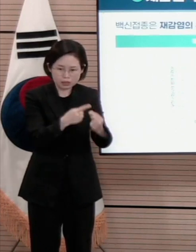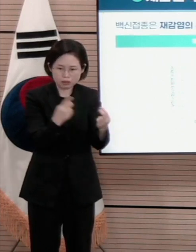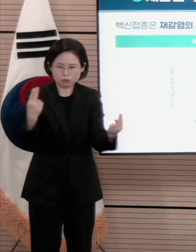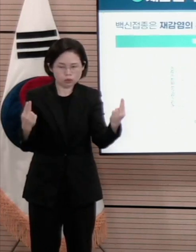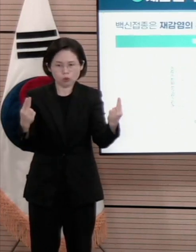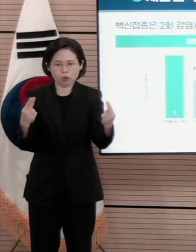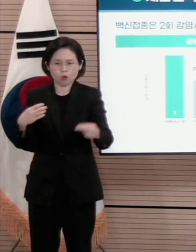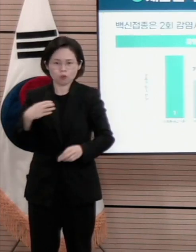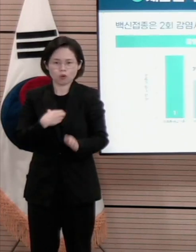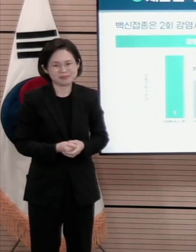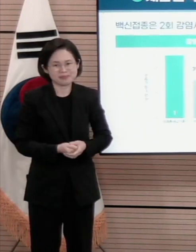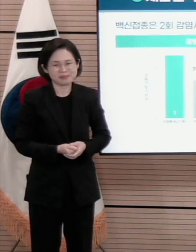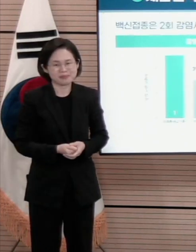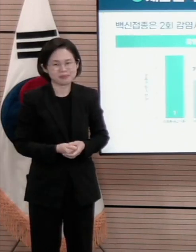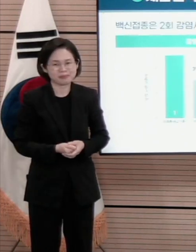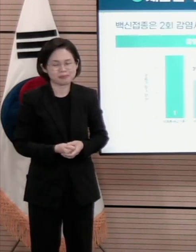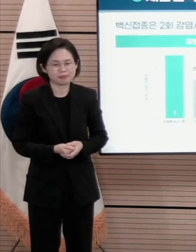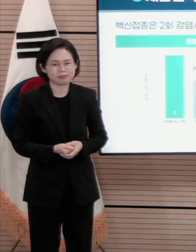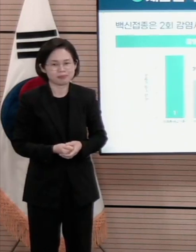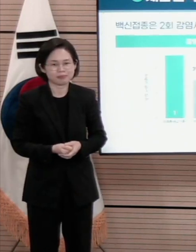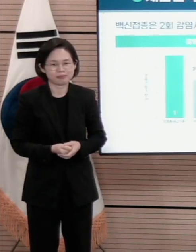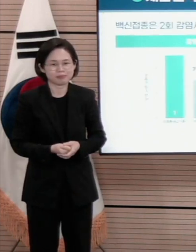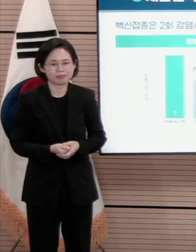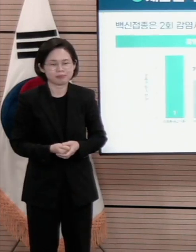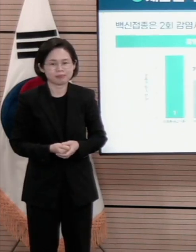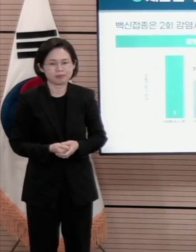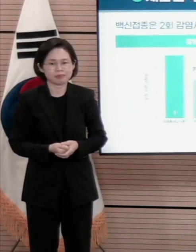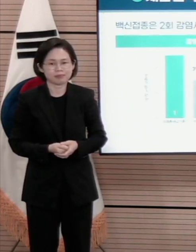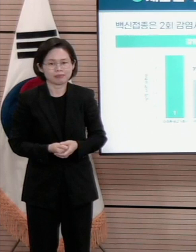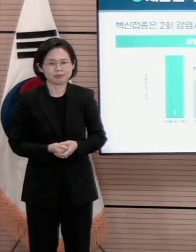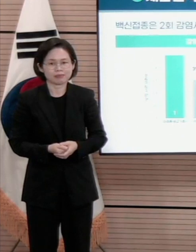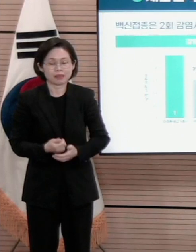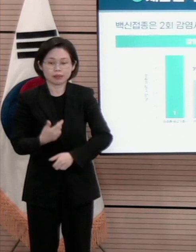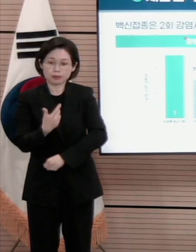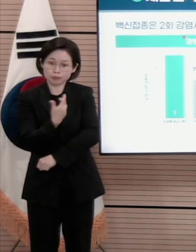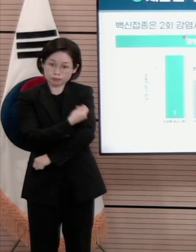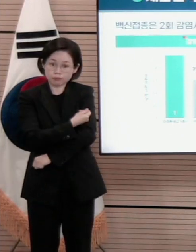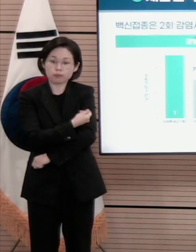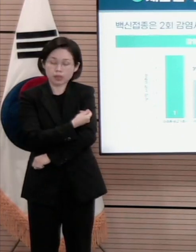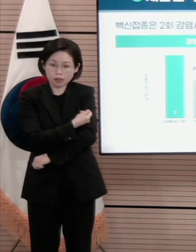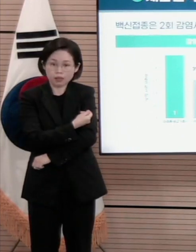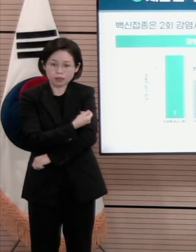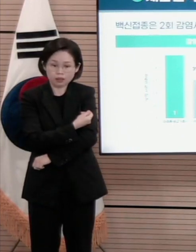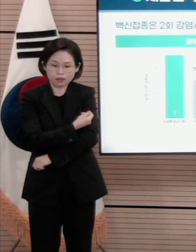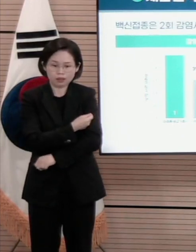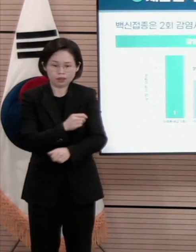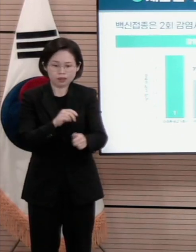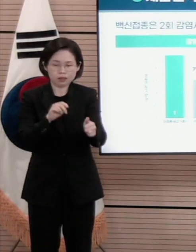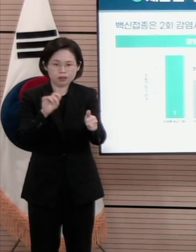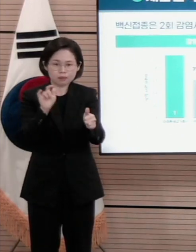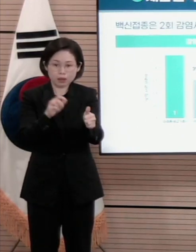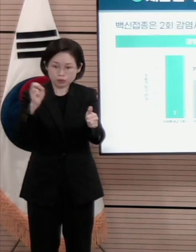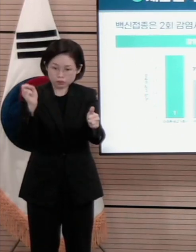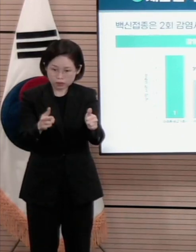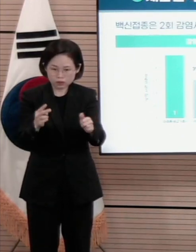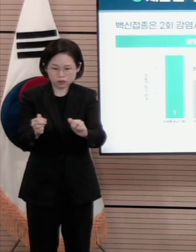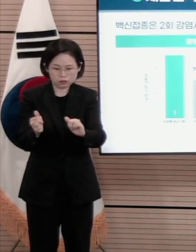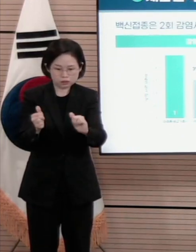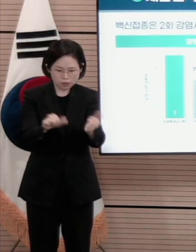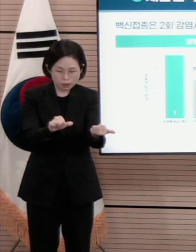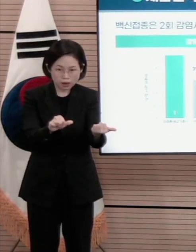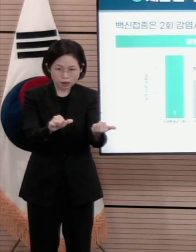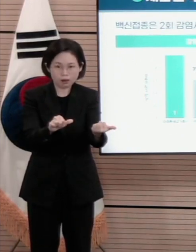결과가 되겠습니다. 백신 접종을 경우에 재감염에 대해서 사망에 대해서